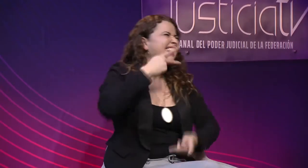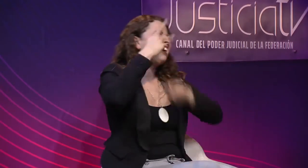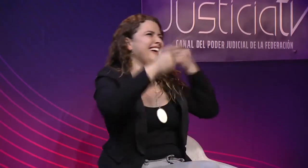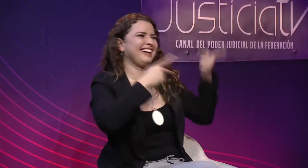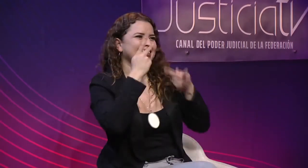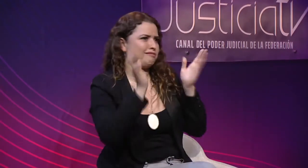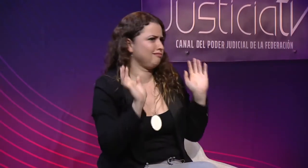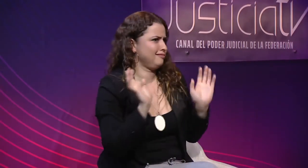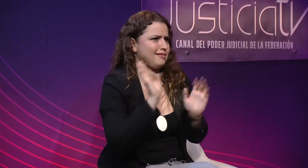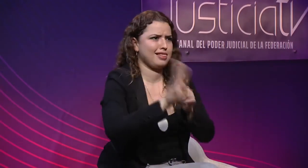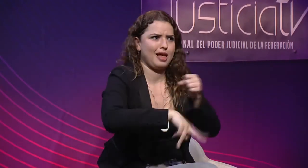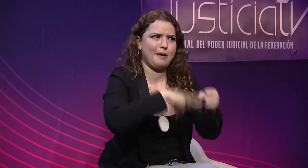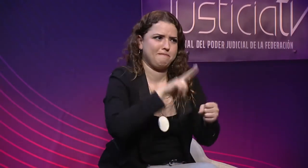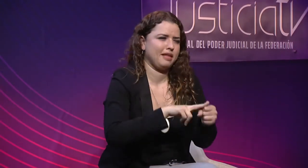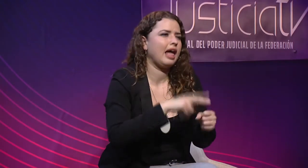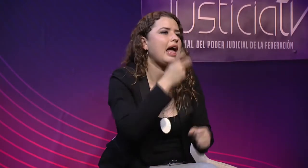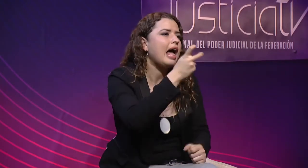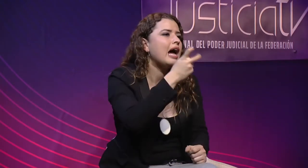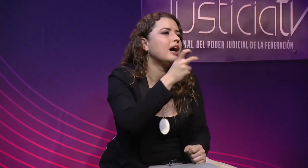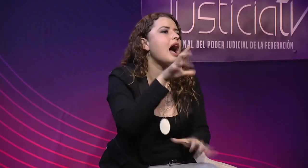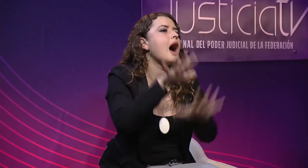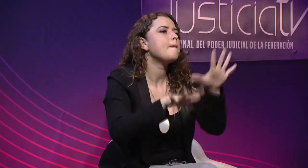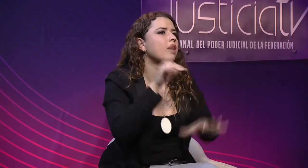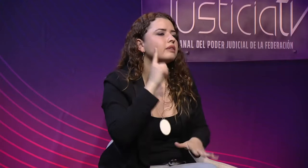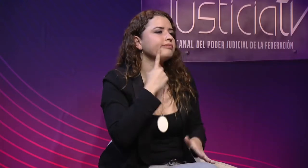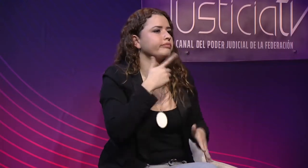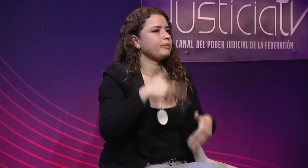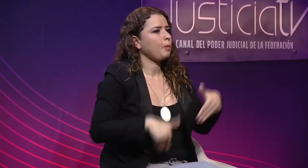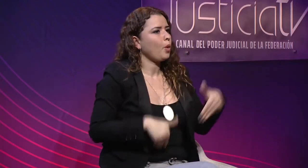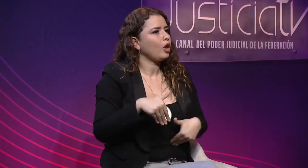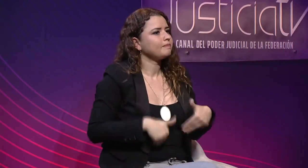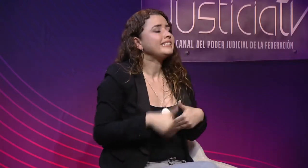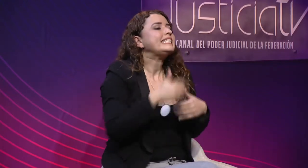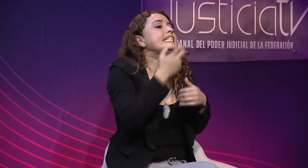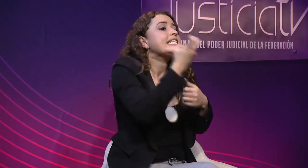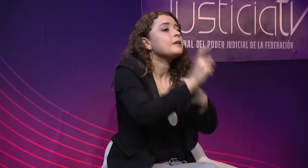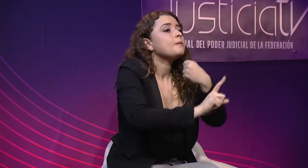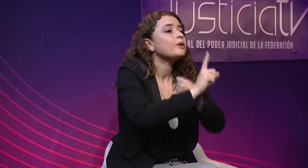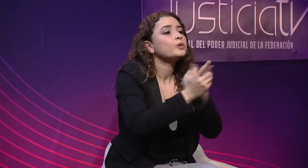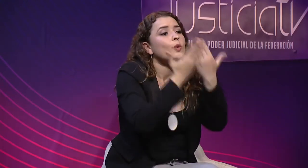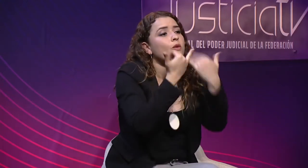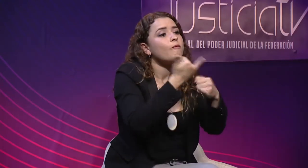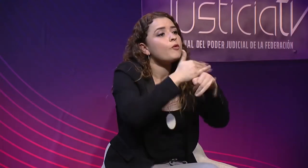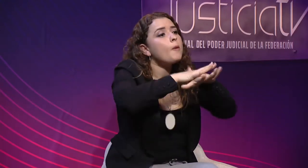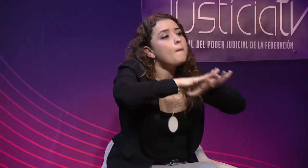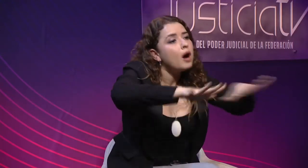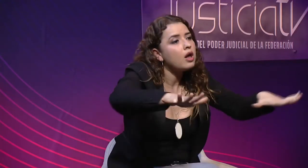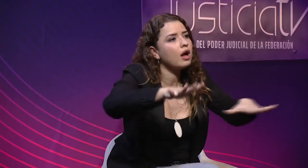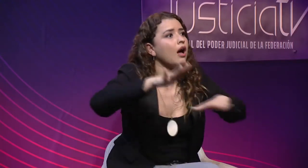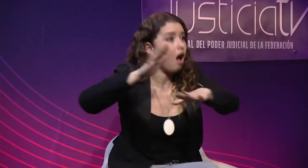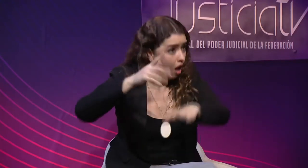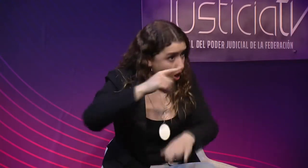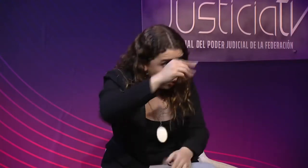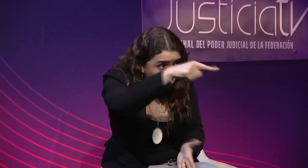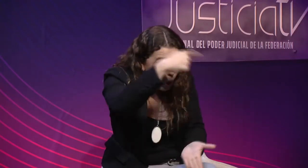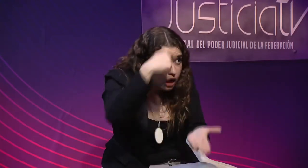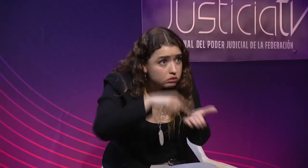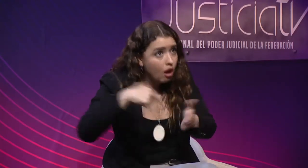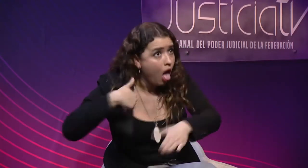sordos, carcajeamos y se oyen los ruidos, ¿no? Entonces, ese es el problema, que no hay información